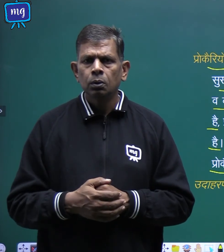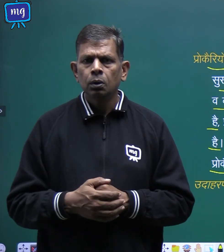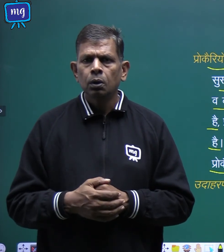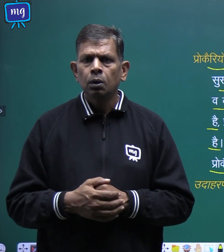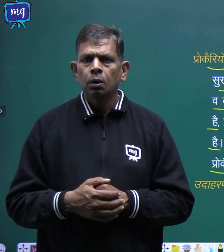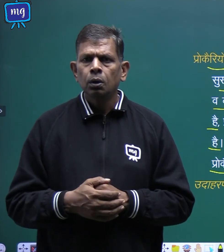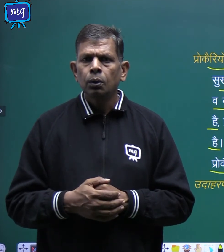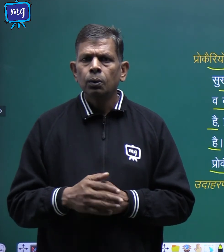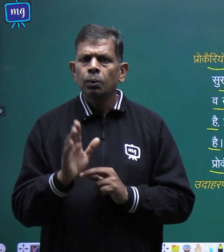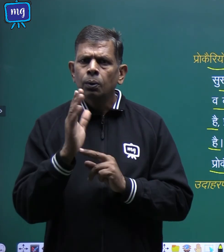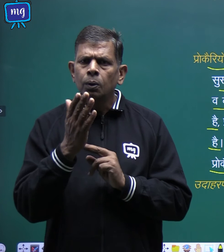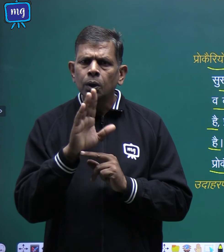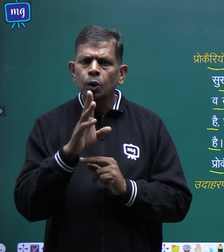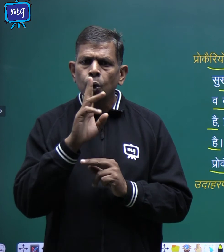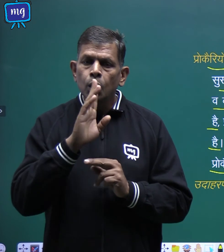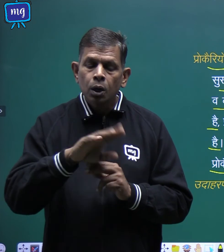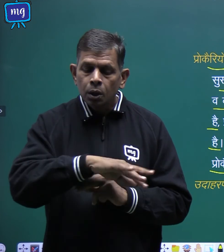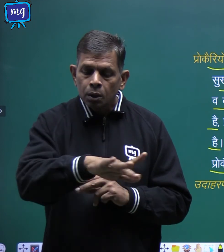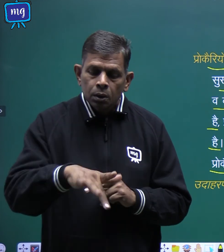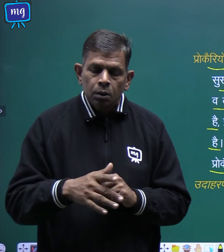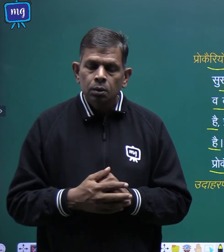नील हरित शैवाल।